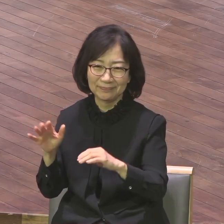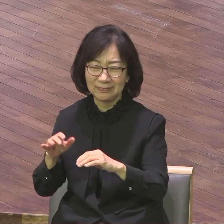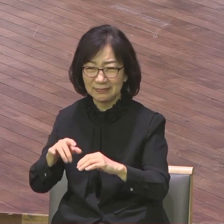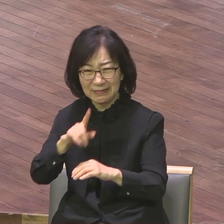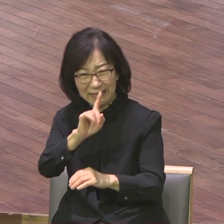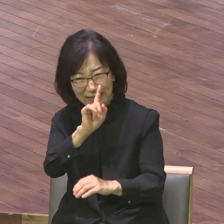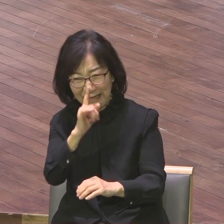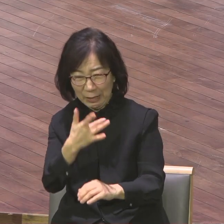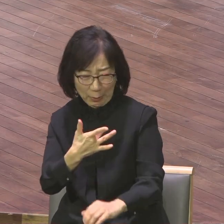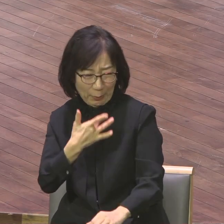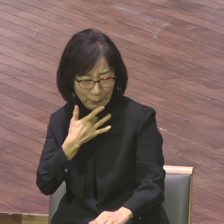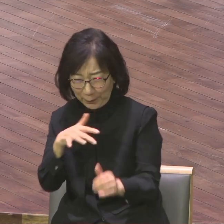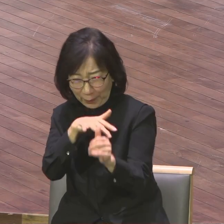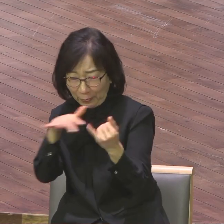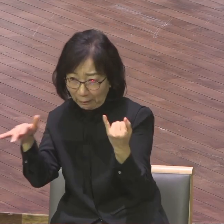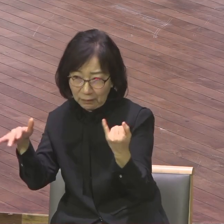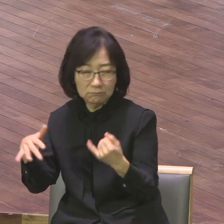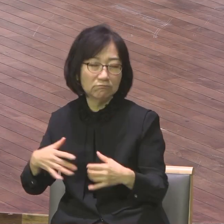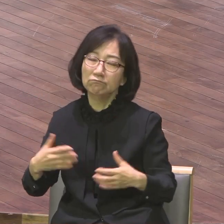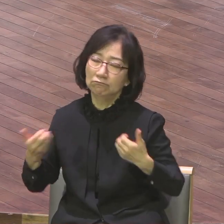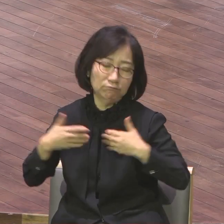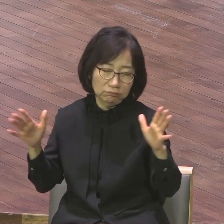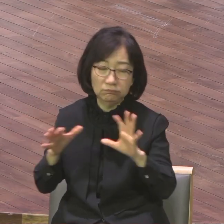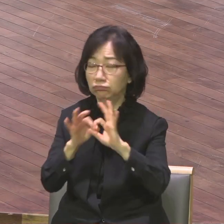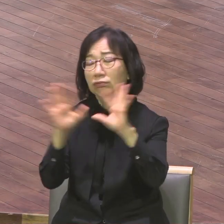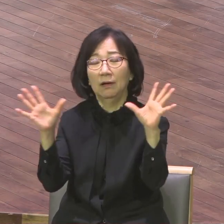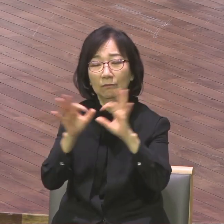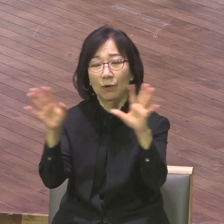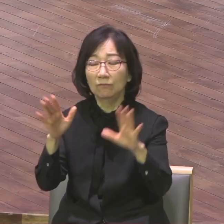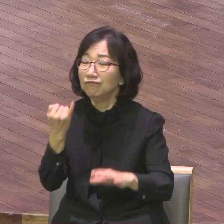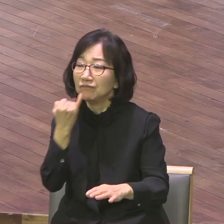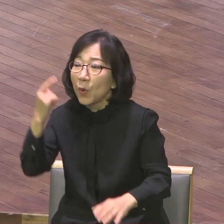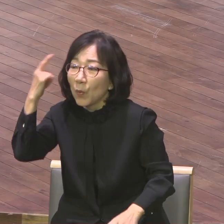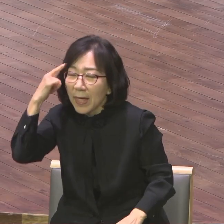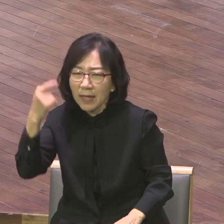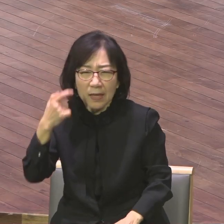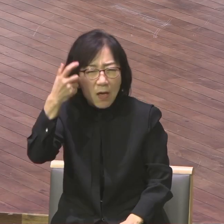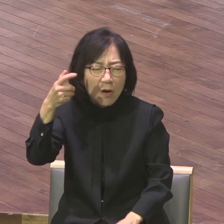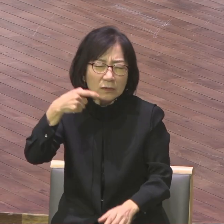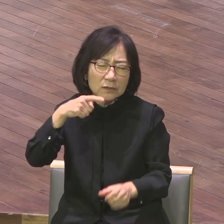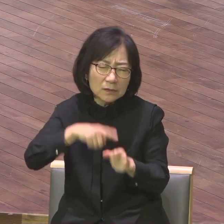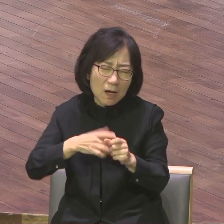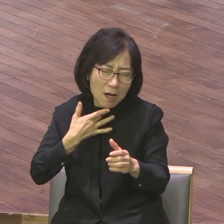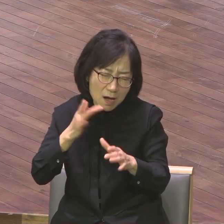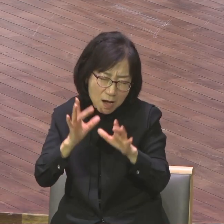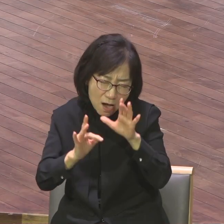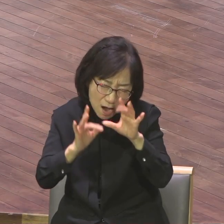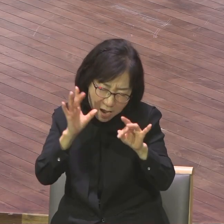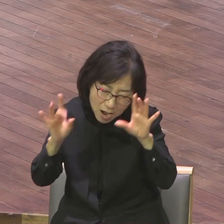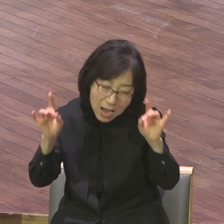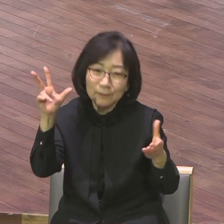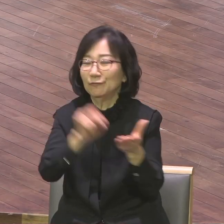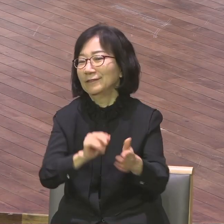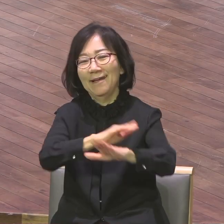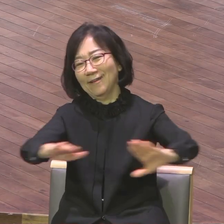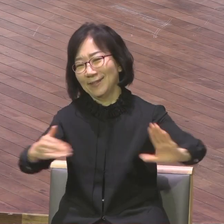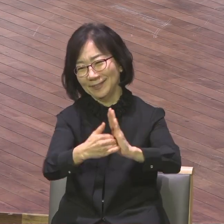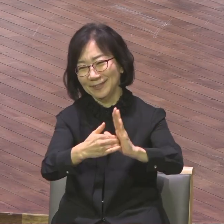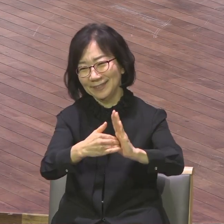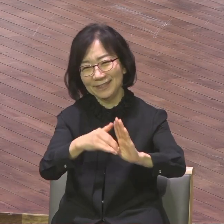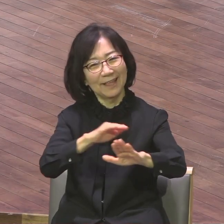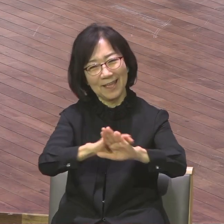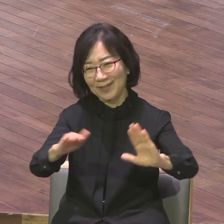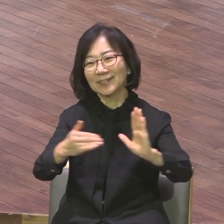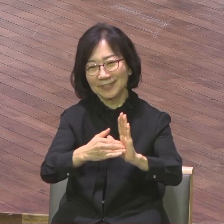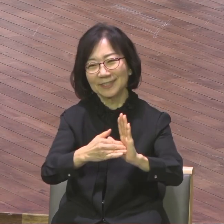영적인 이 목마름이 해결된 것입니다. 여러분, 여러 가지 문제, 사건, 여러 변명, 여러 가지 있지만